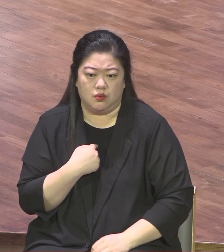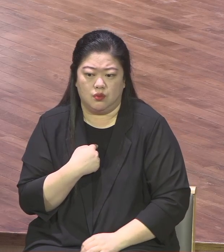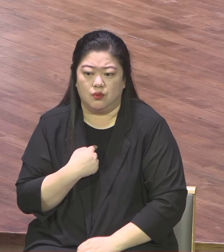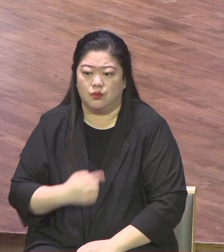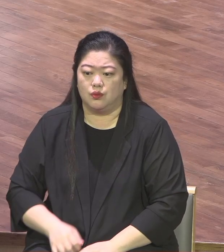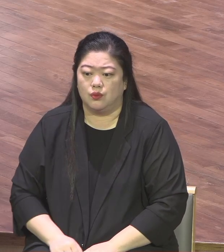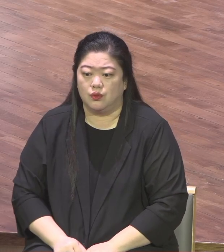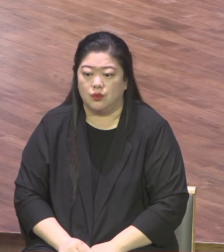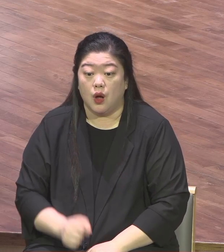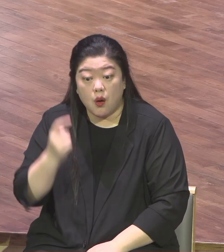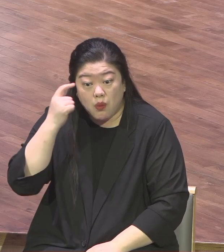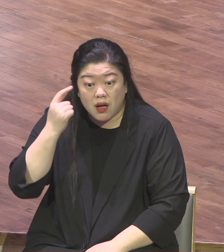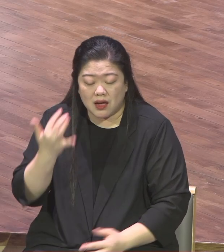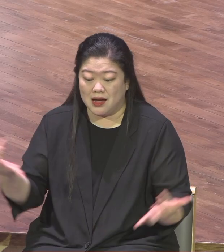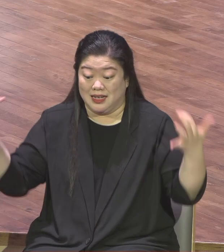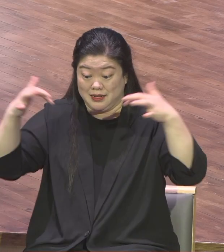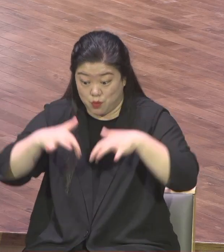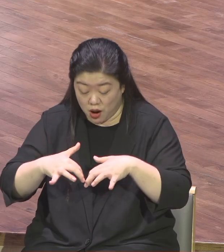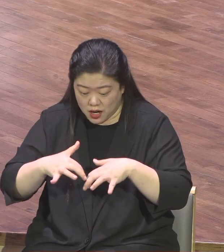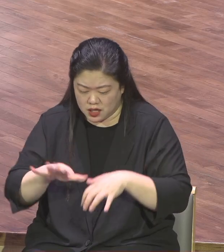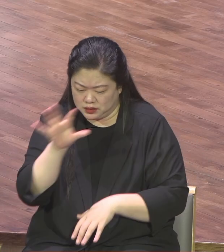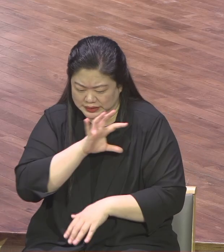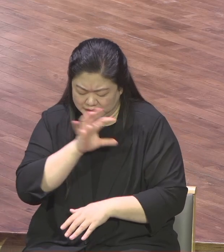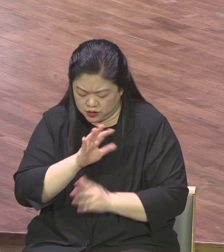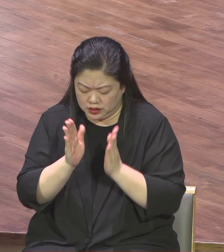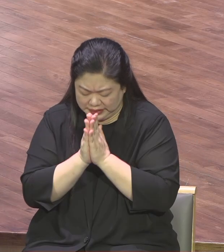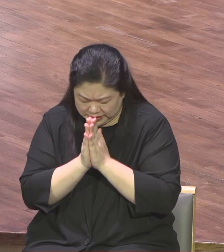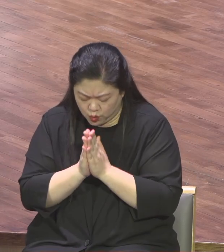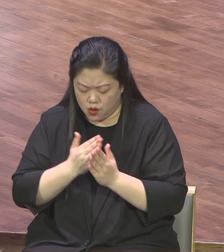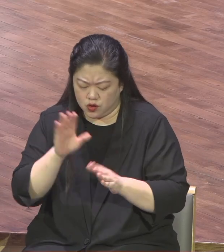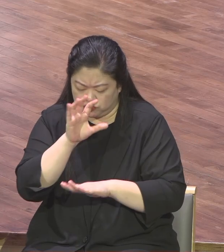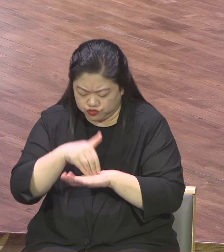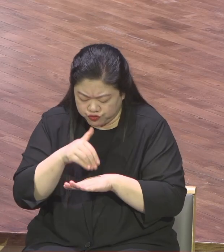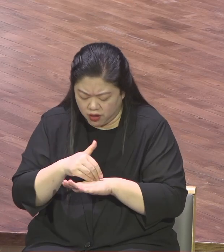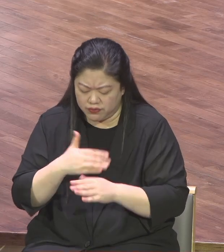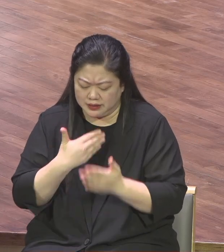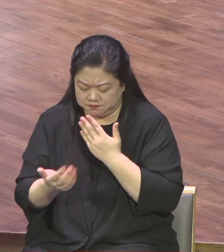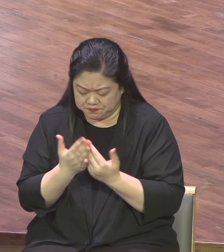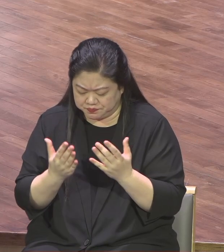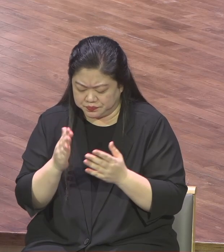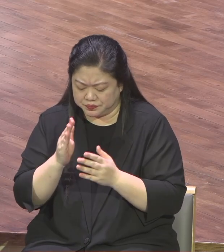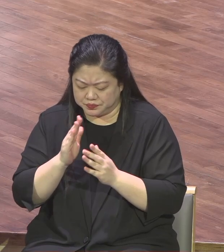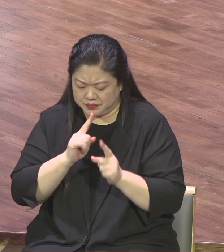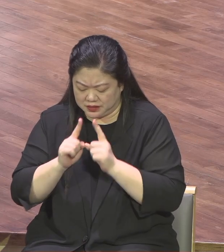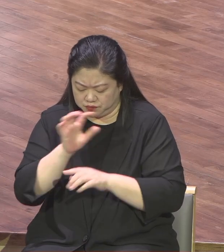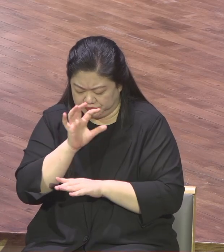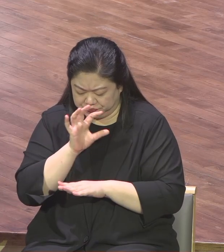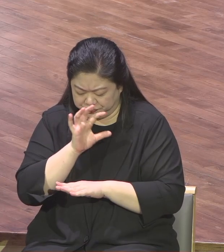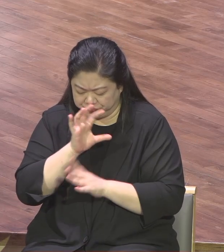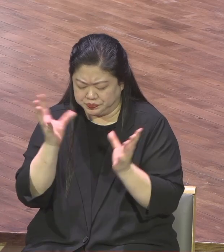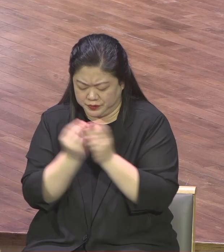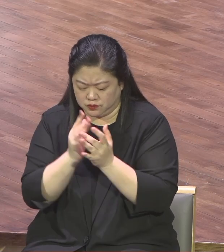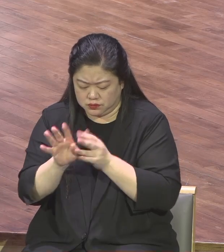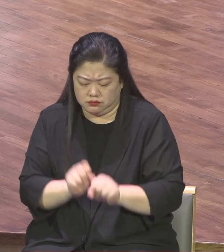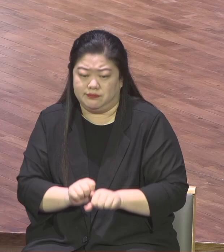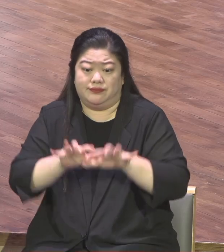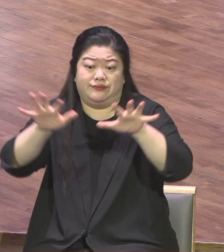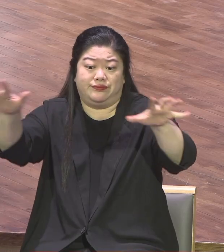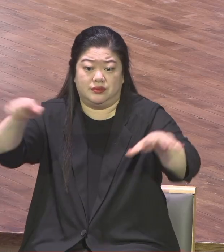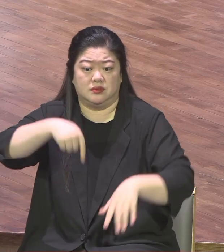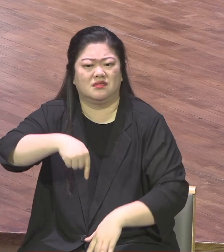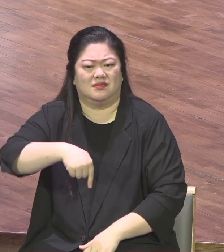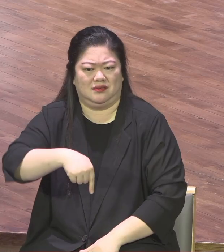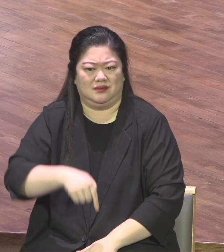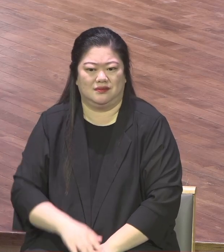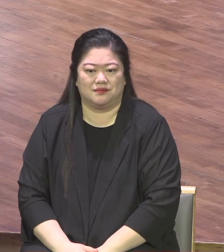기도하고 있어요. 기도가 맞으면 그렇게 될 줄 믿습니다. 한 신학자가 이런 말을 했습니다. 예수